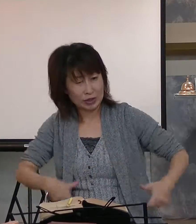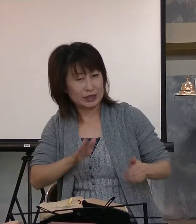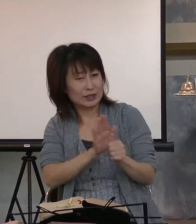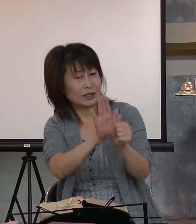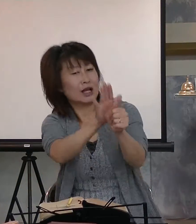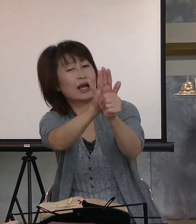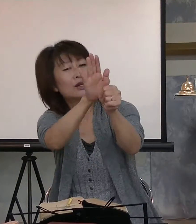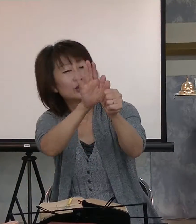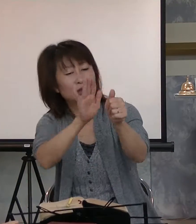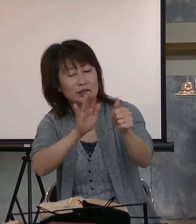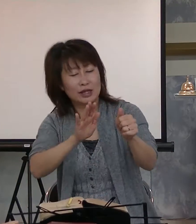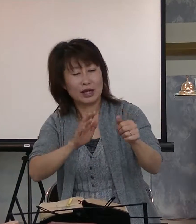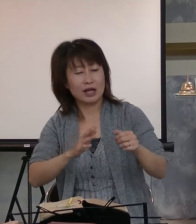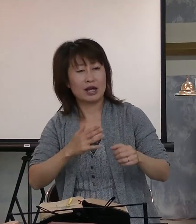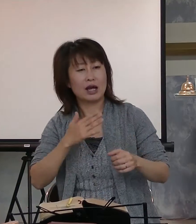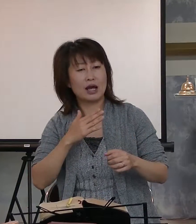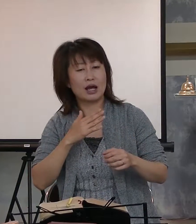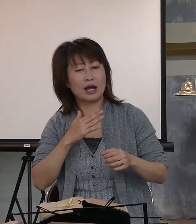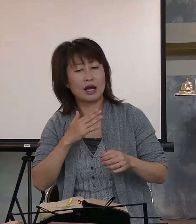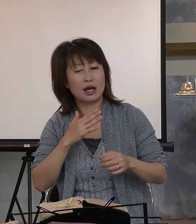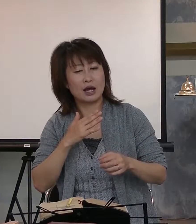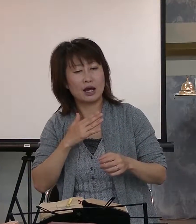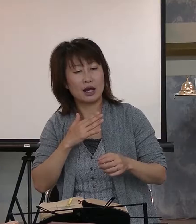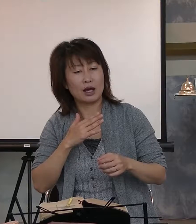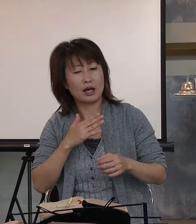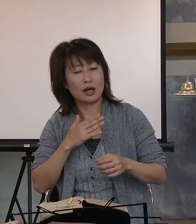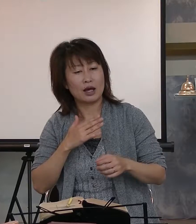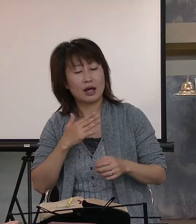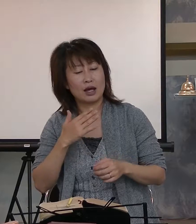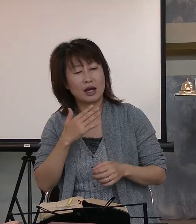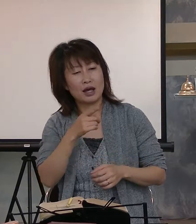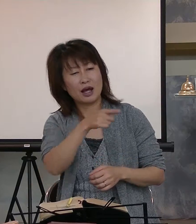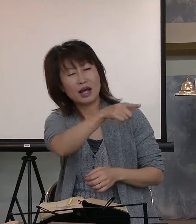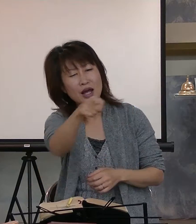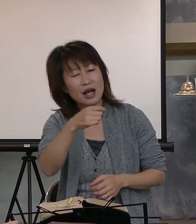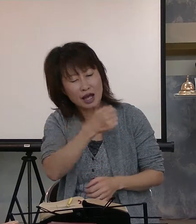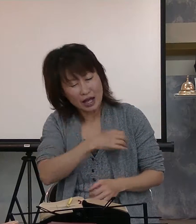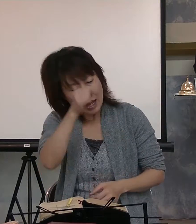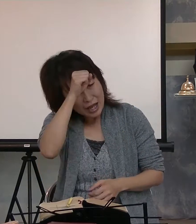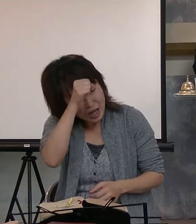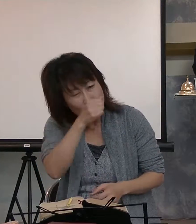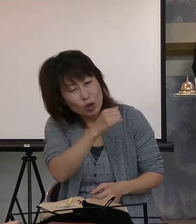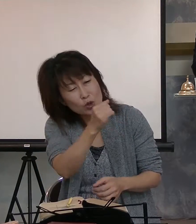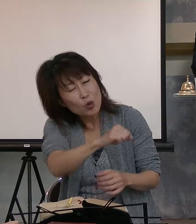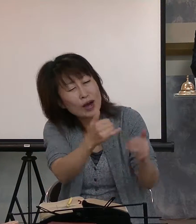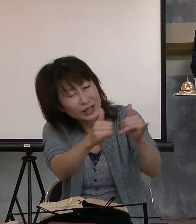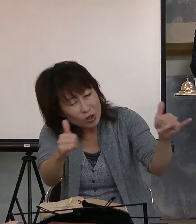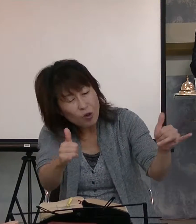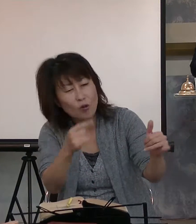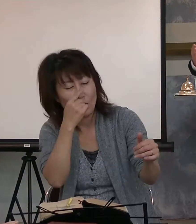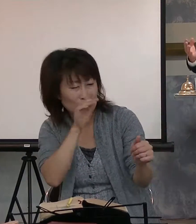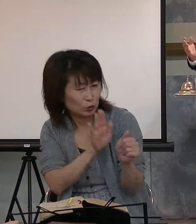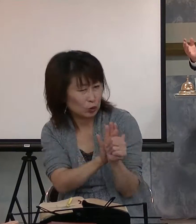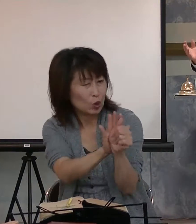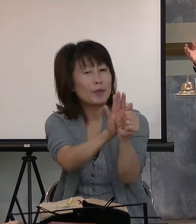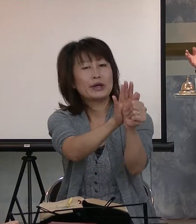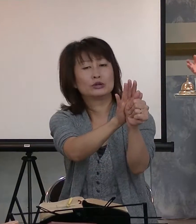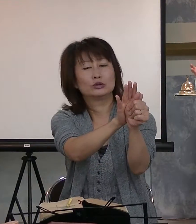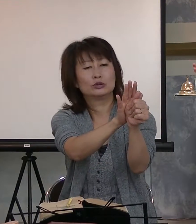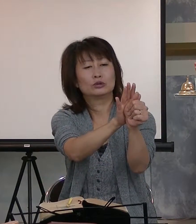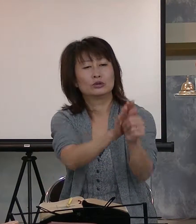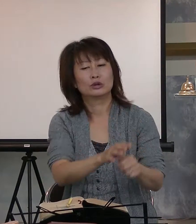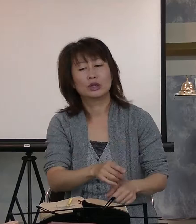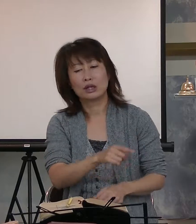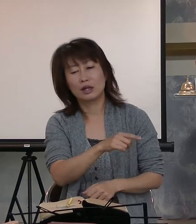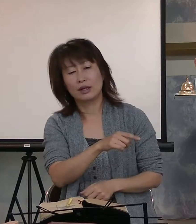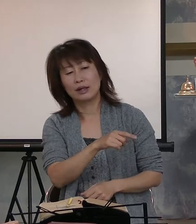康を、まだこの弱い者たちを強める、本当にどうしようも